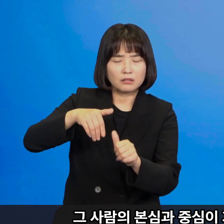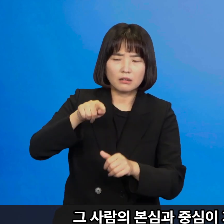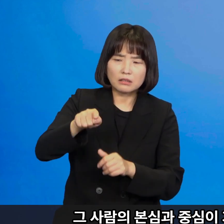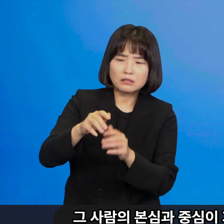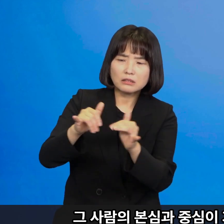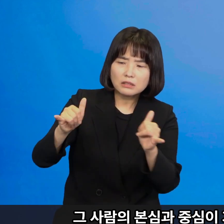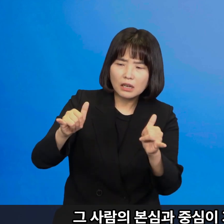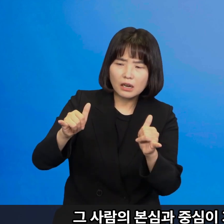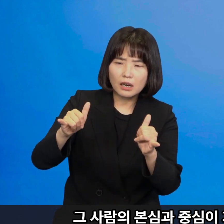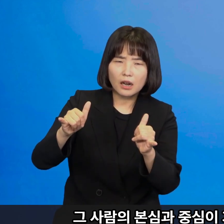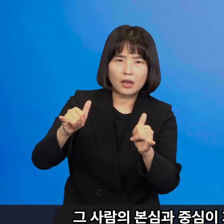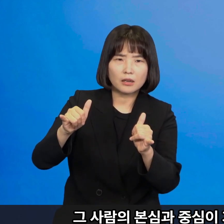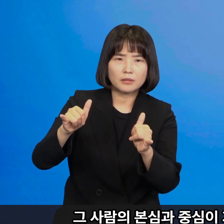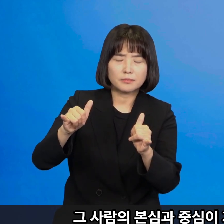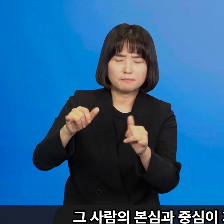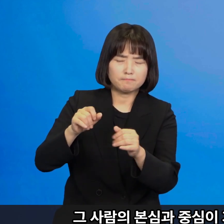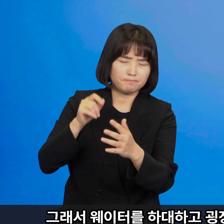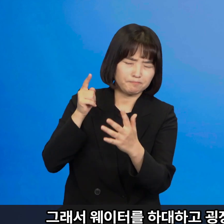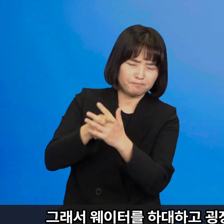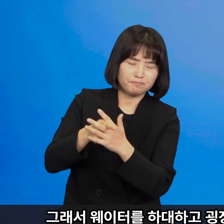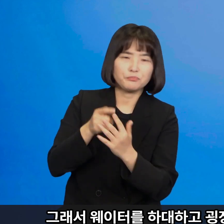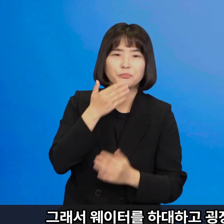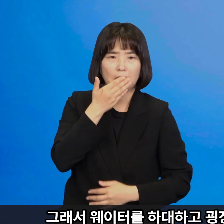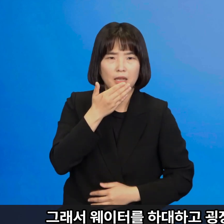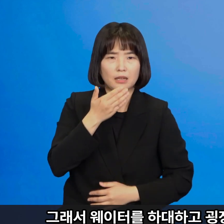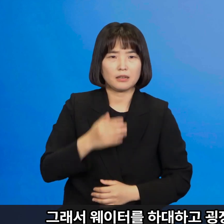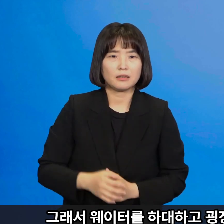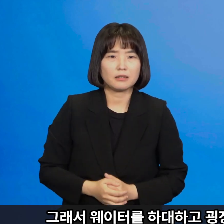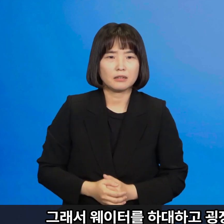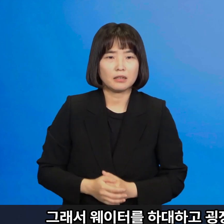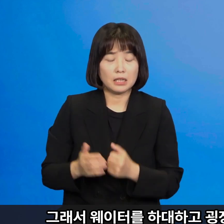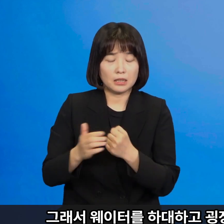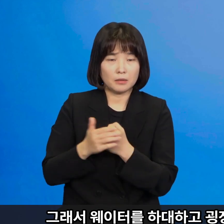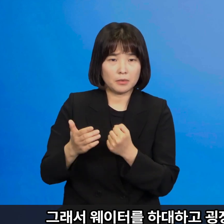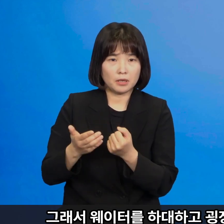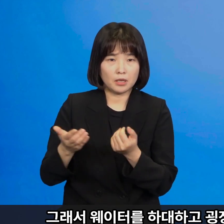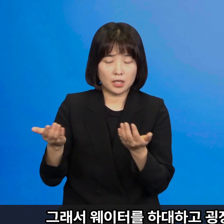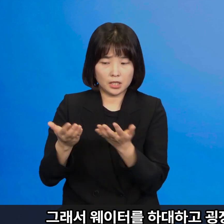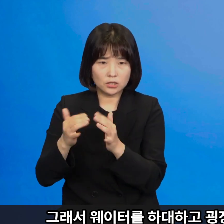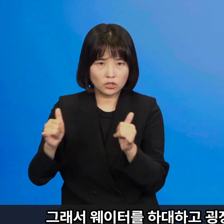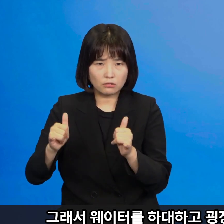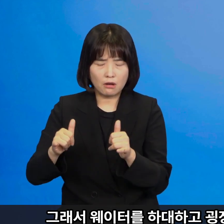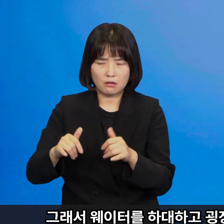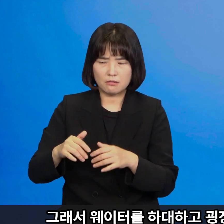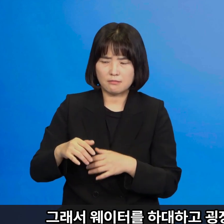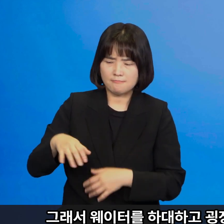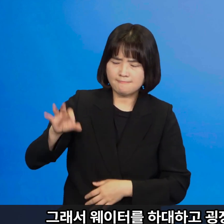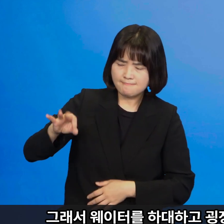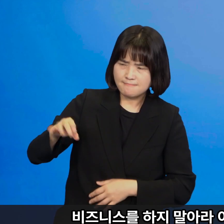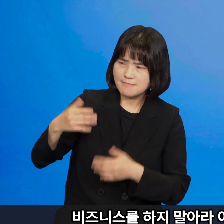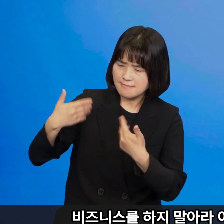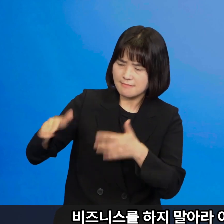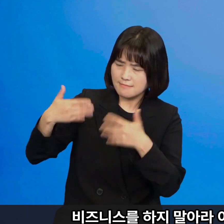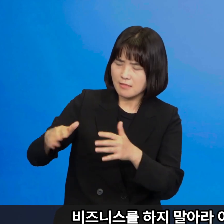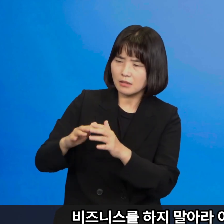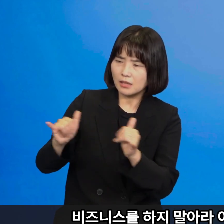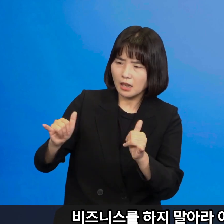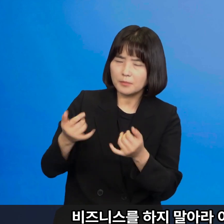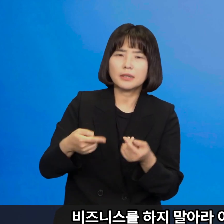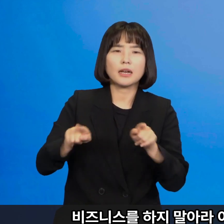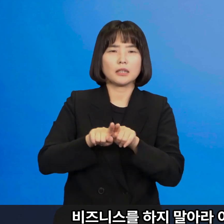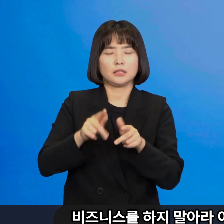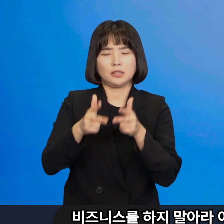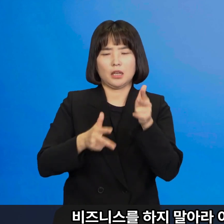중심이 거기에서 드러난다는 거예요. 그래서 웨이터를 하대하고 굉장히 무례하게 대하는 사람하고는 비즈니스를 하지